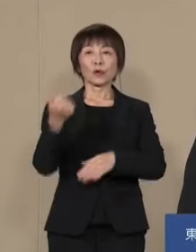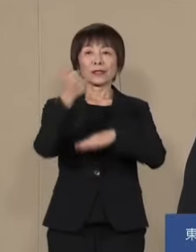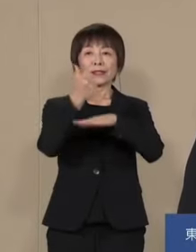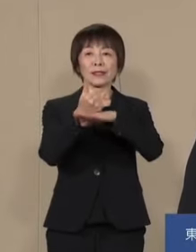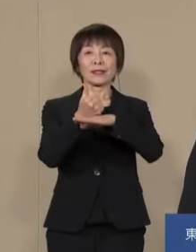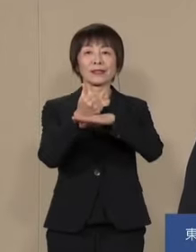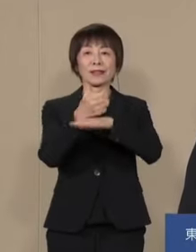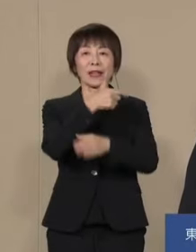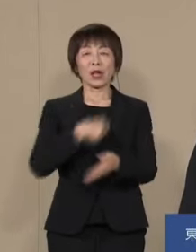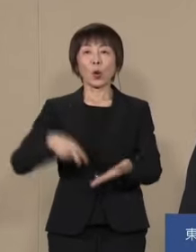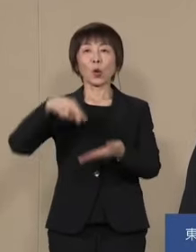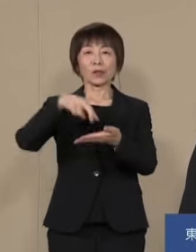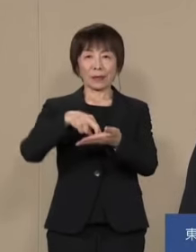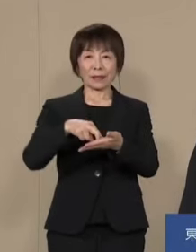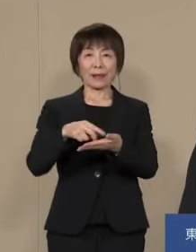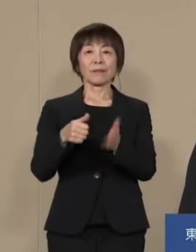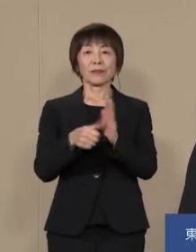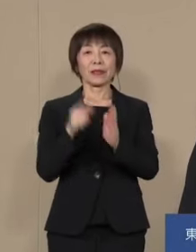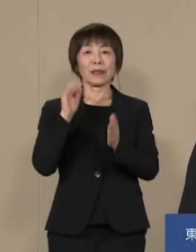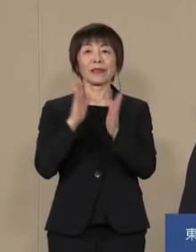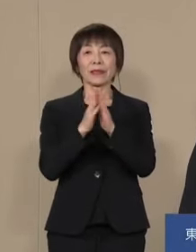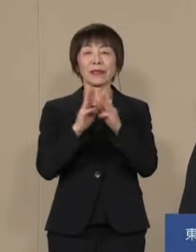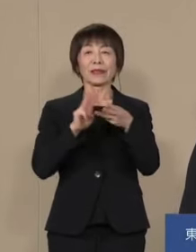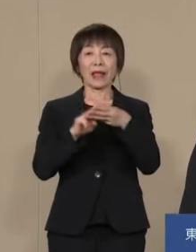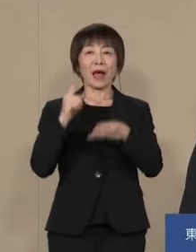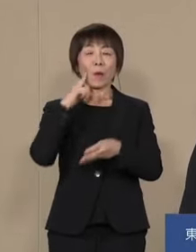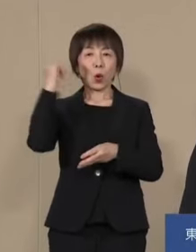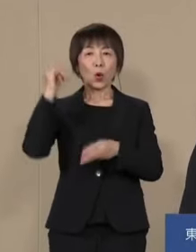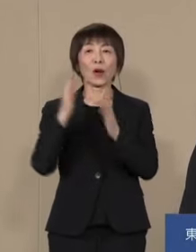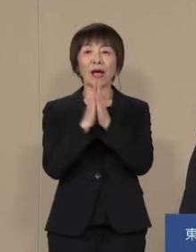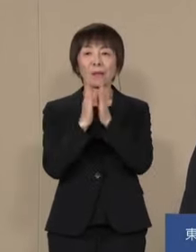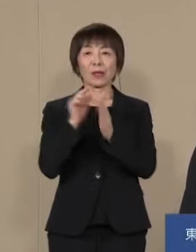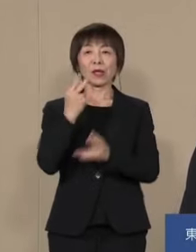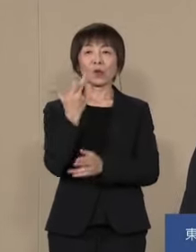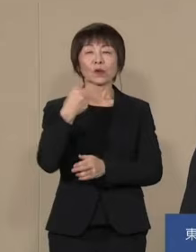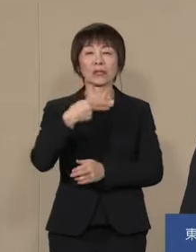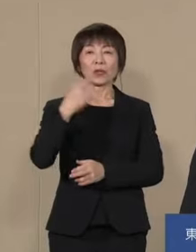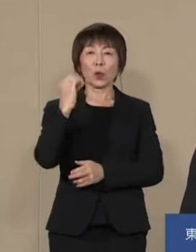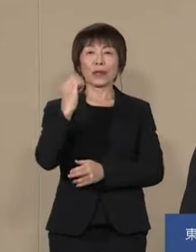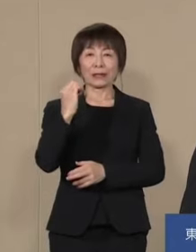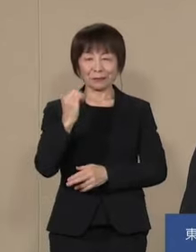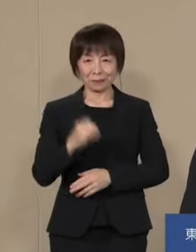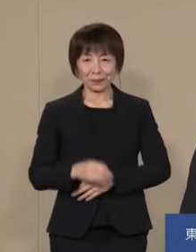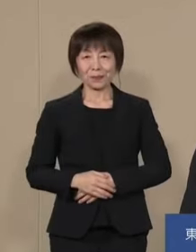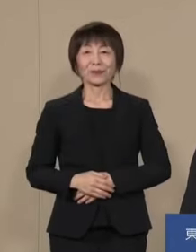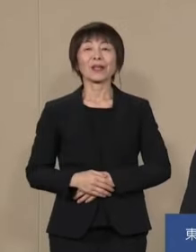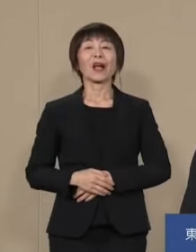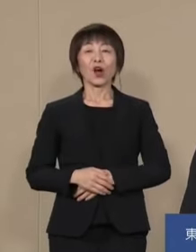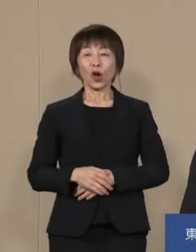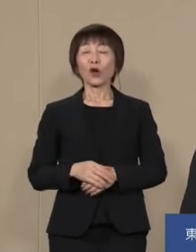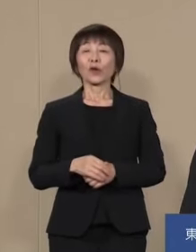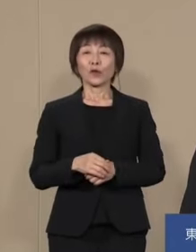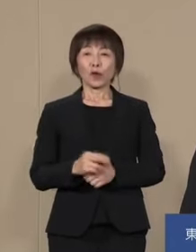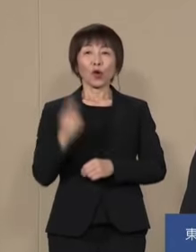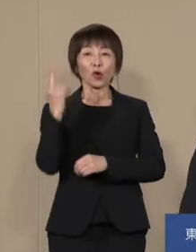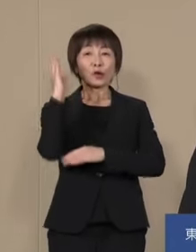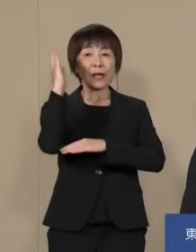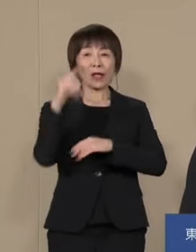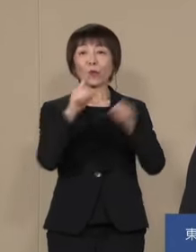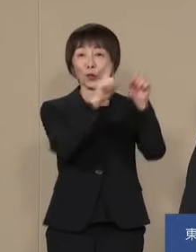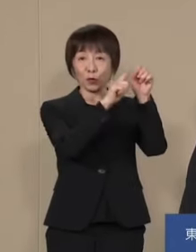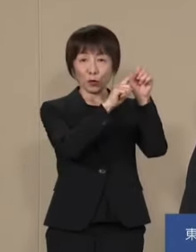に立越しております田神俊男です私は土星の目標は都民が安全に